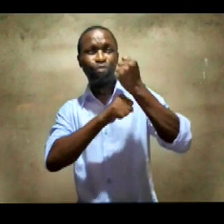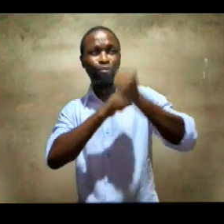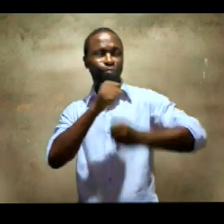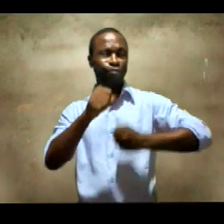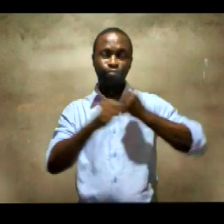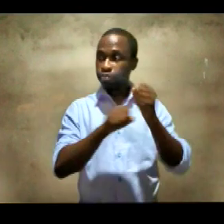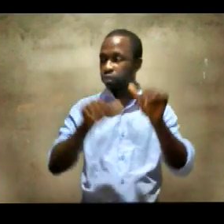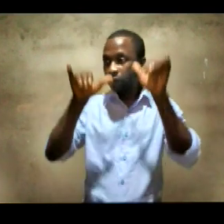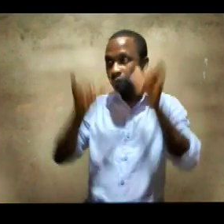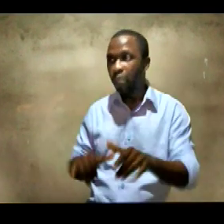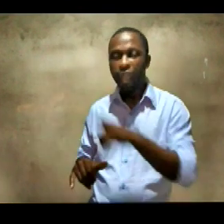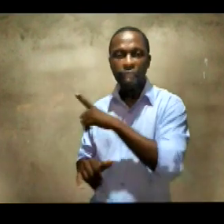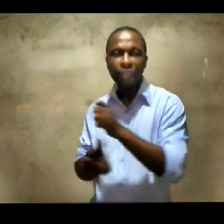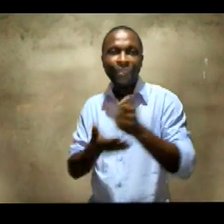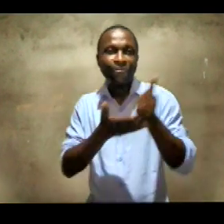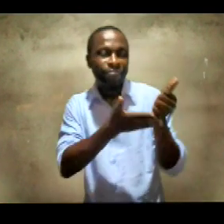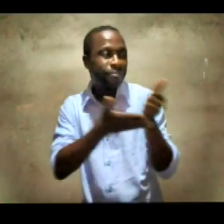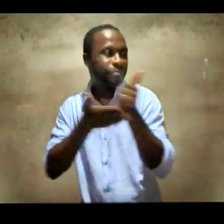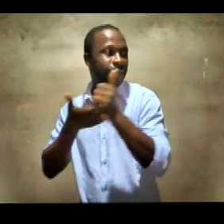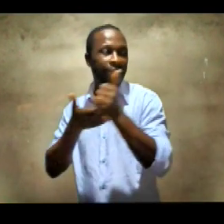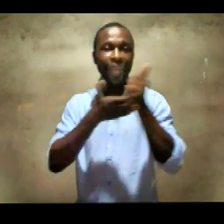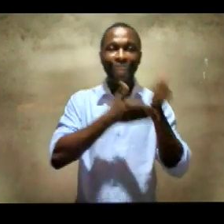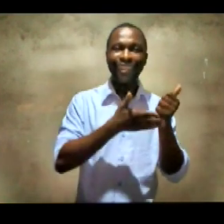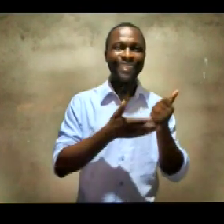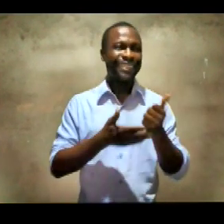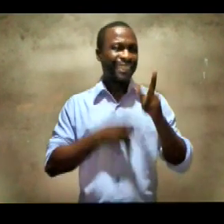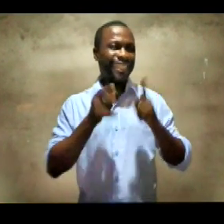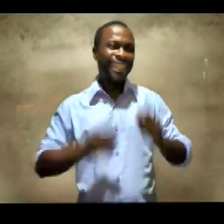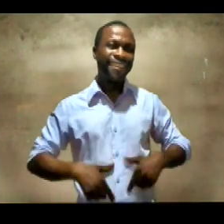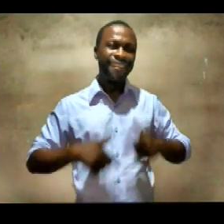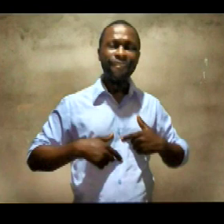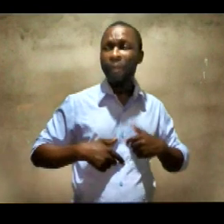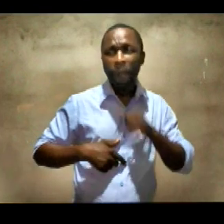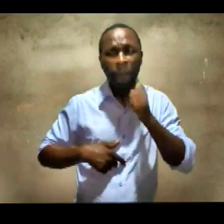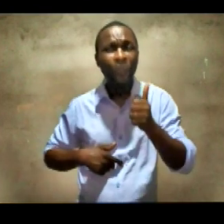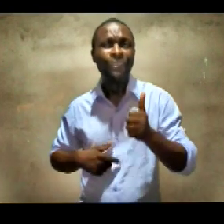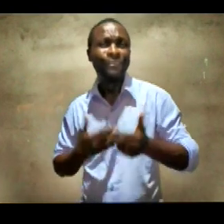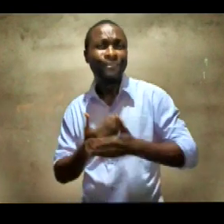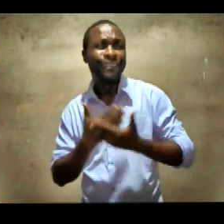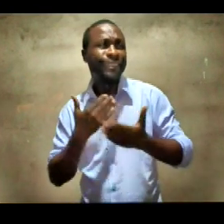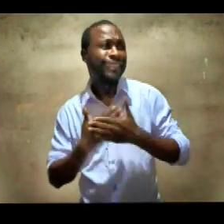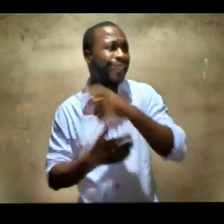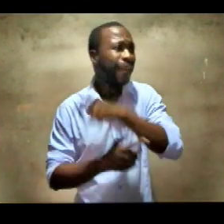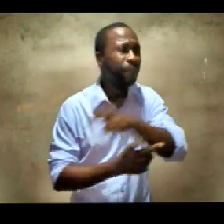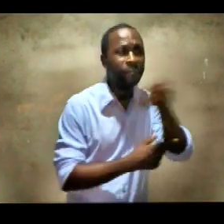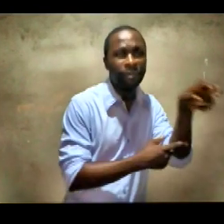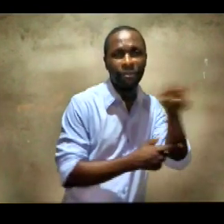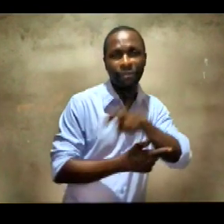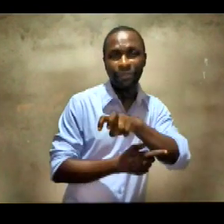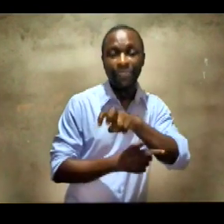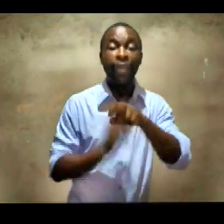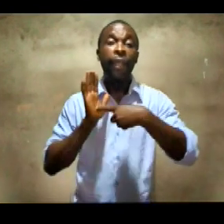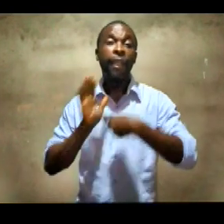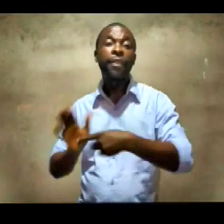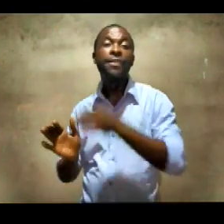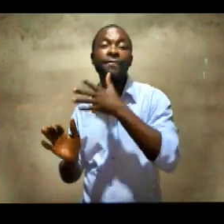loin sur ce axe routier entre Comme-de et Ebolova où bourbiers et mardeaux dictent leur loi par ces temps de pluie. Il y a trop de